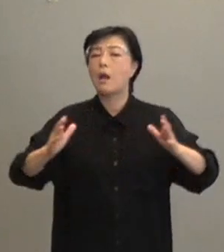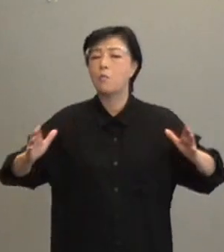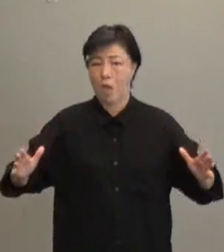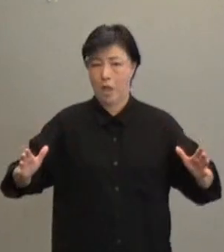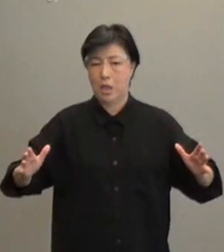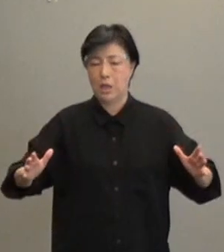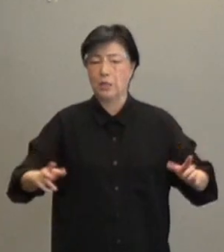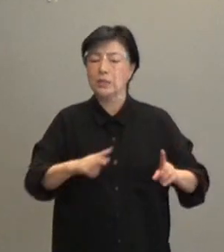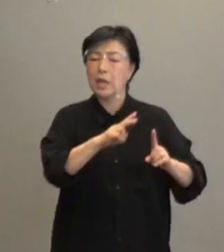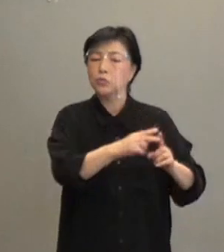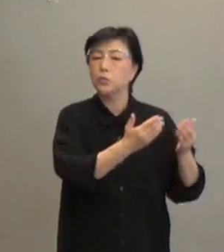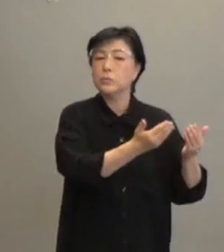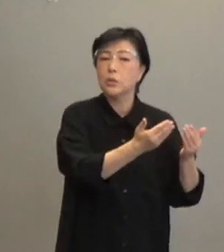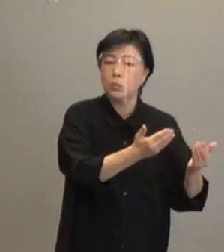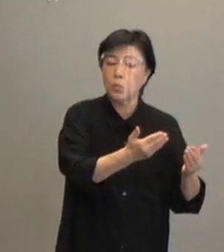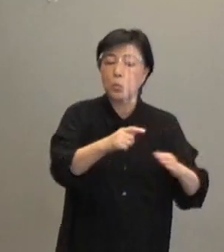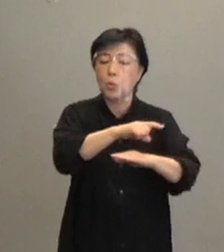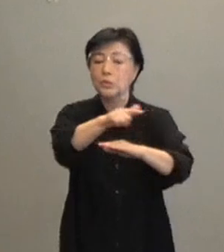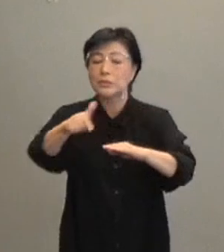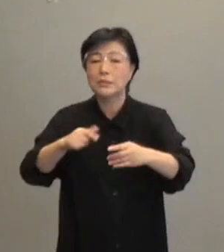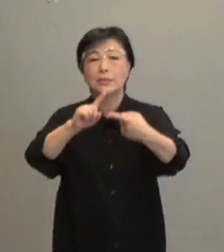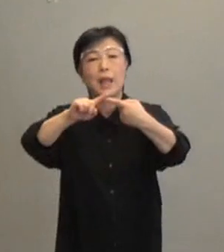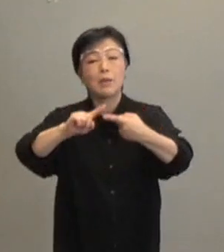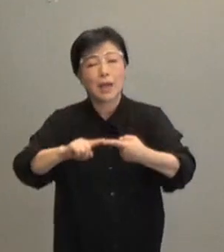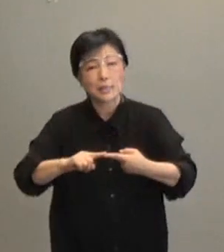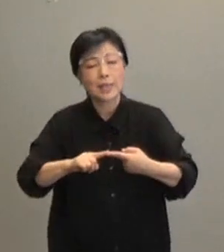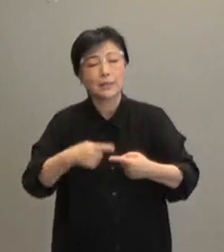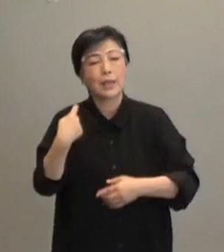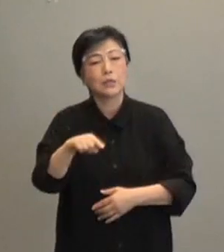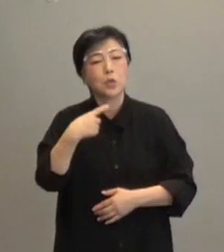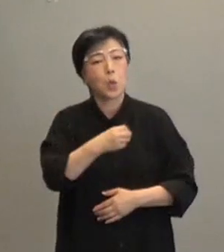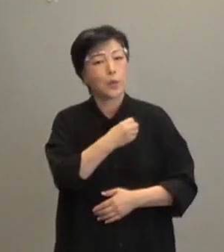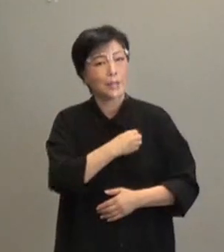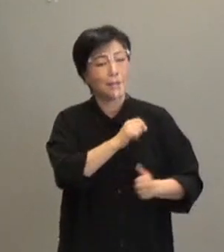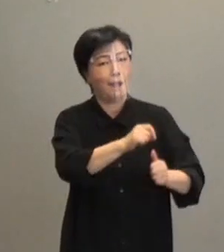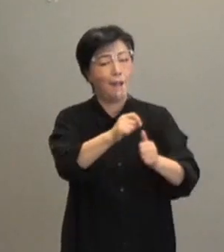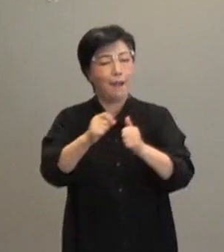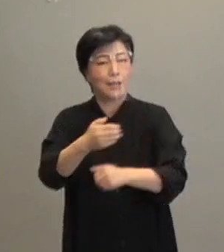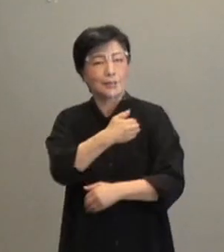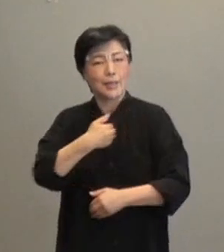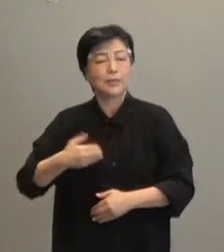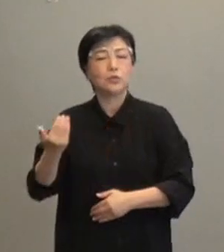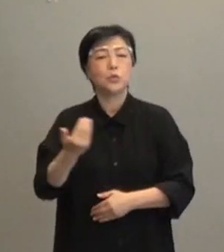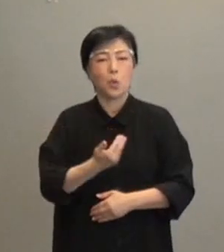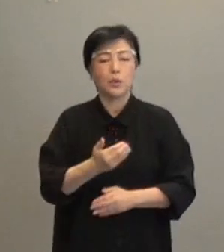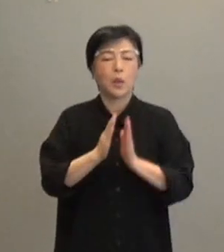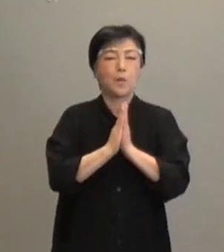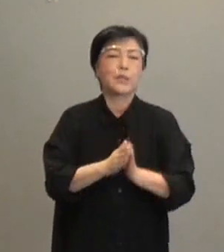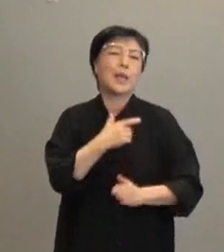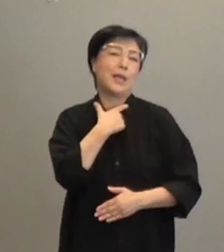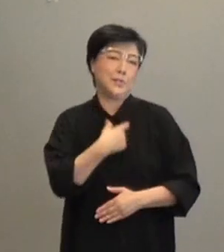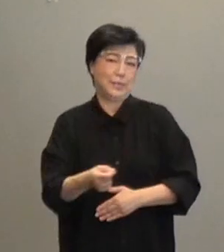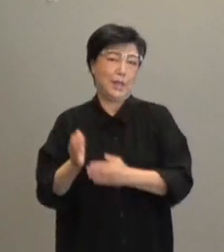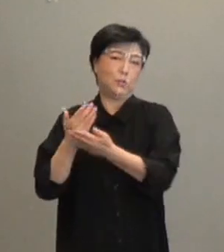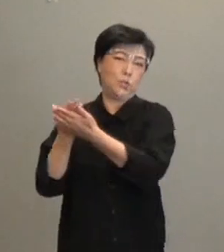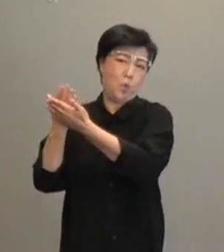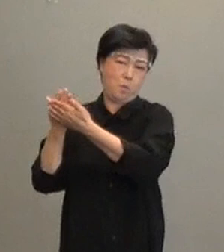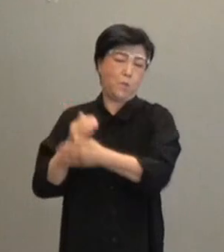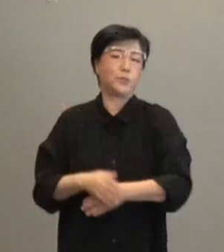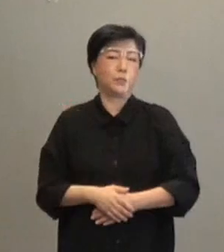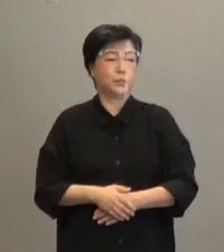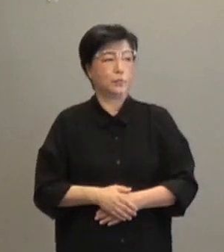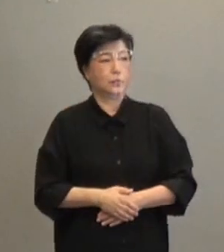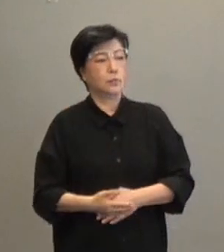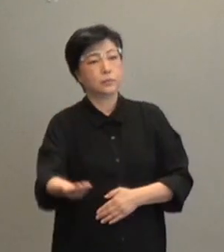小規模校や地域の実情に沿ってですね、教員が配置できるようにやはりしていただきたいというふうに思っています。 ちな